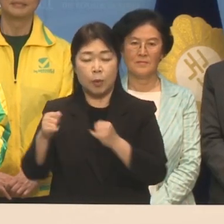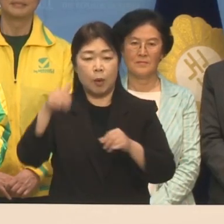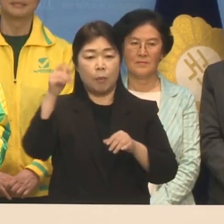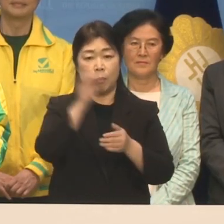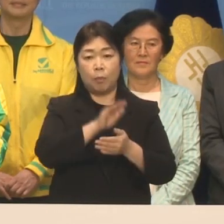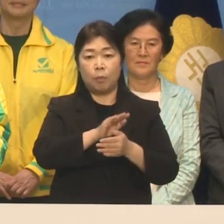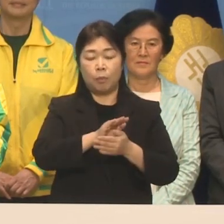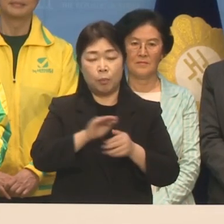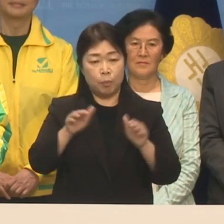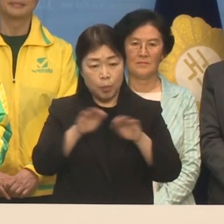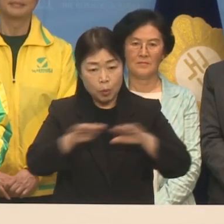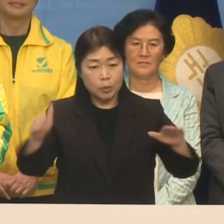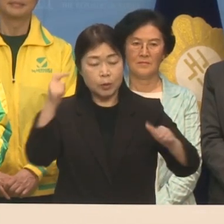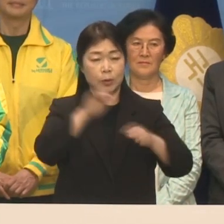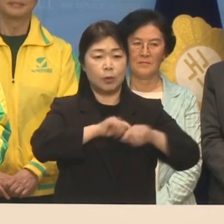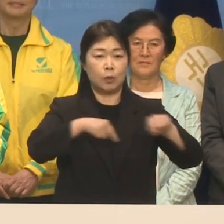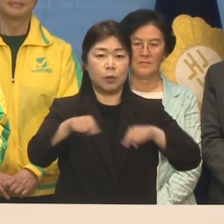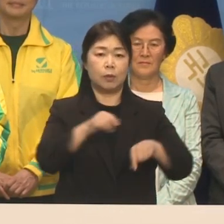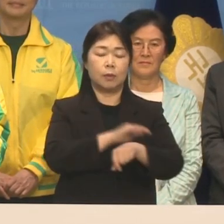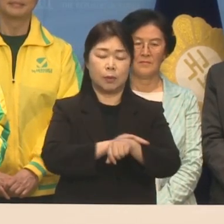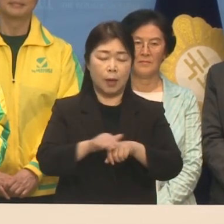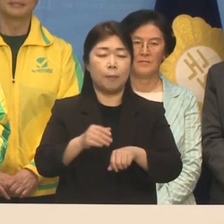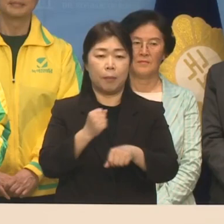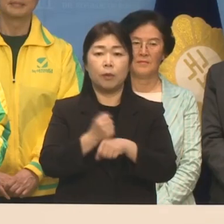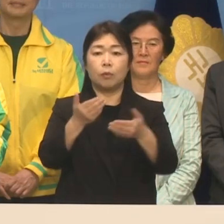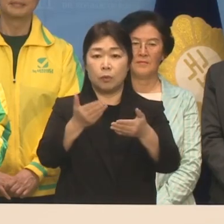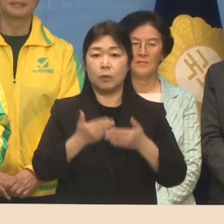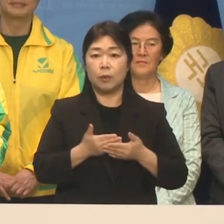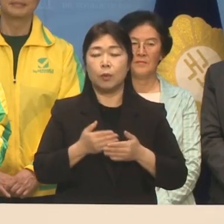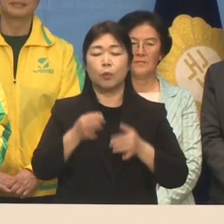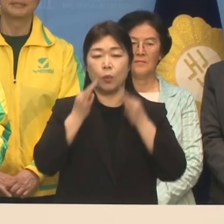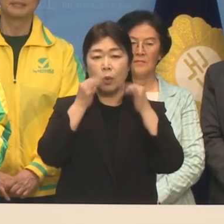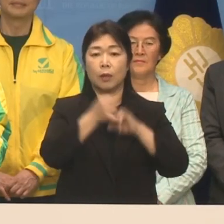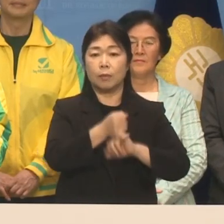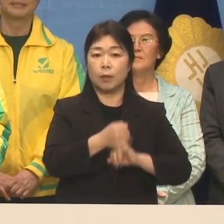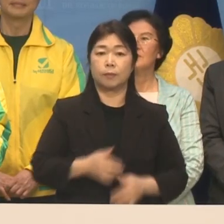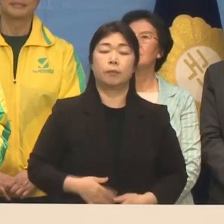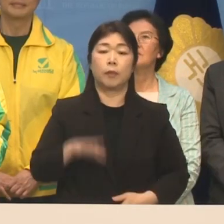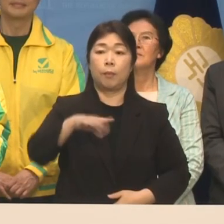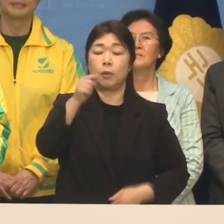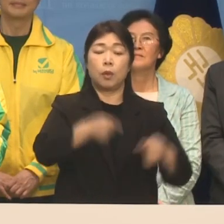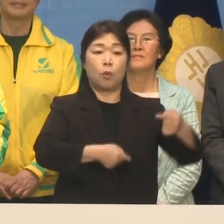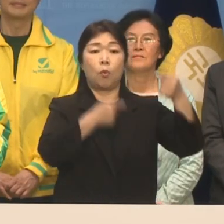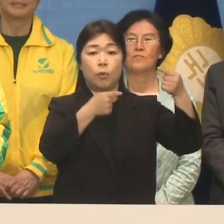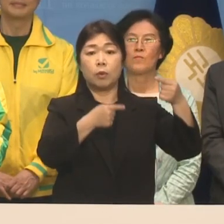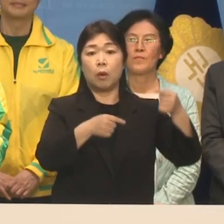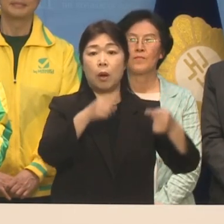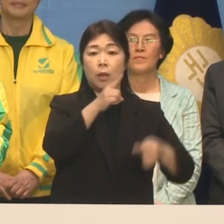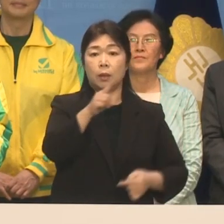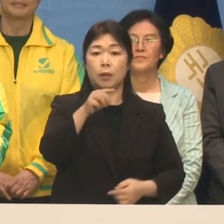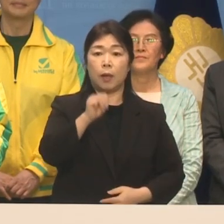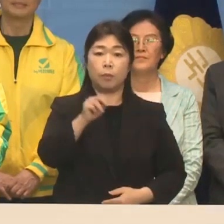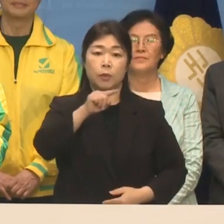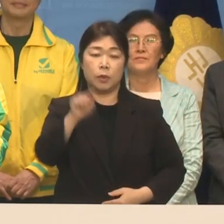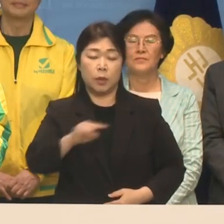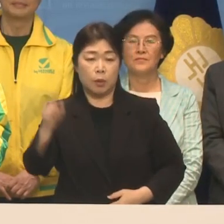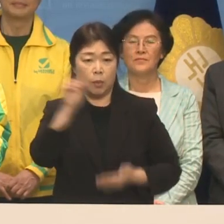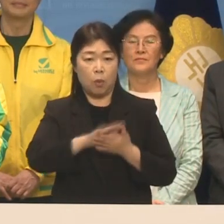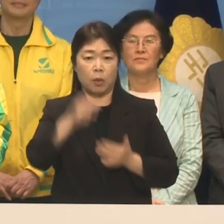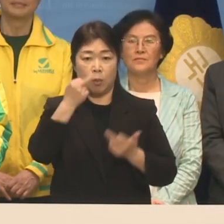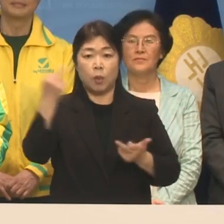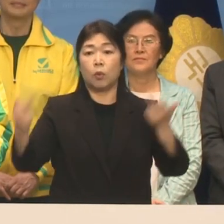조금 더 연글게 만들도록 노력하겠습니다. 고문으로 먼저 DMZ 평화생명동산의